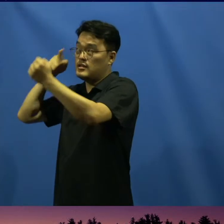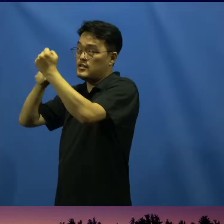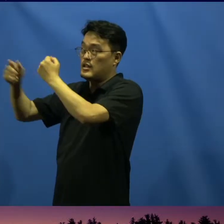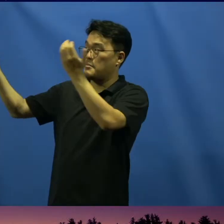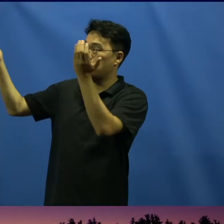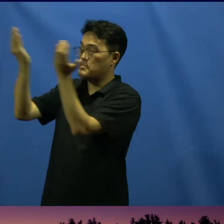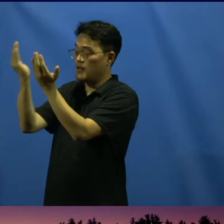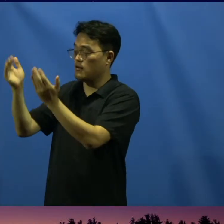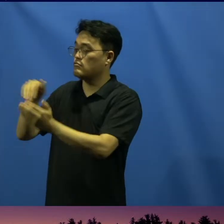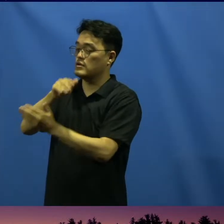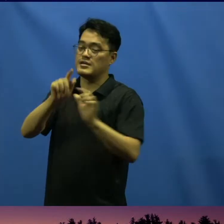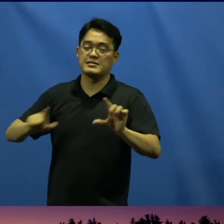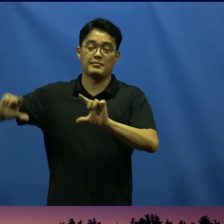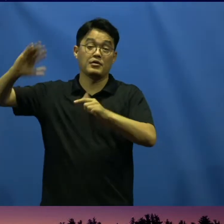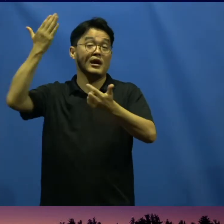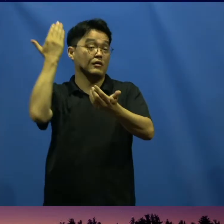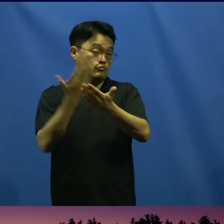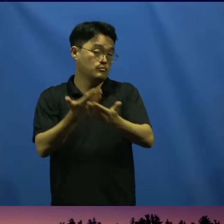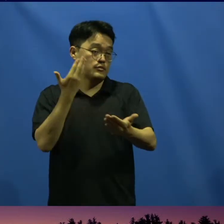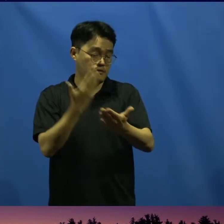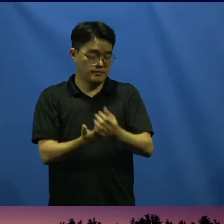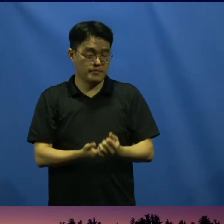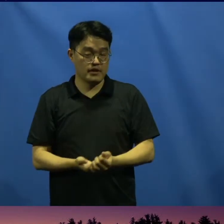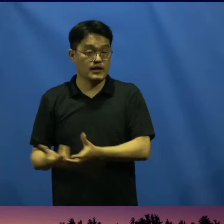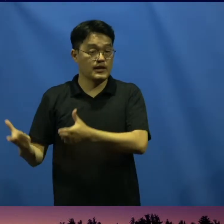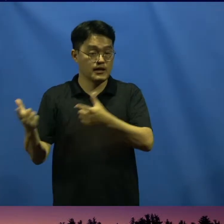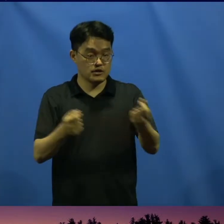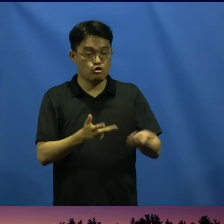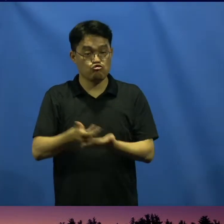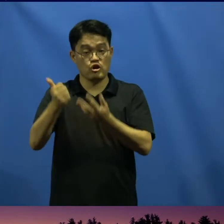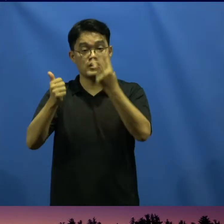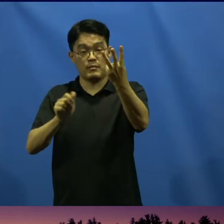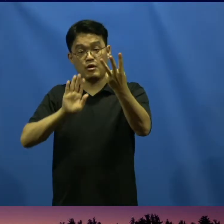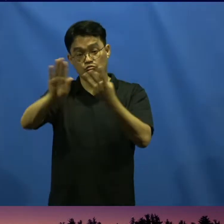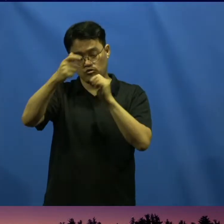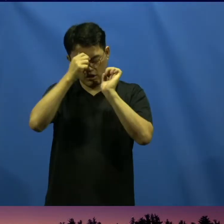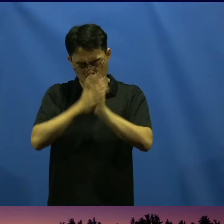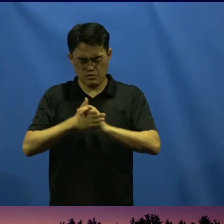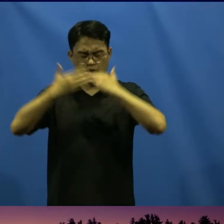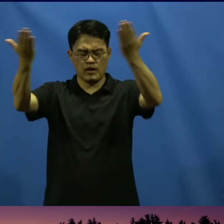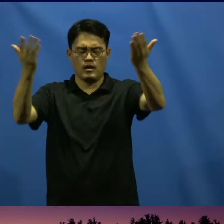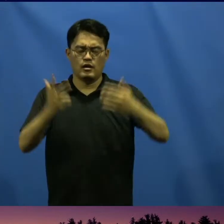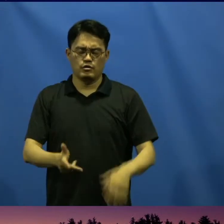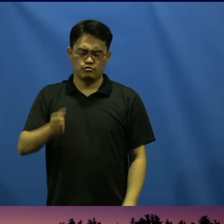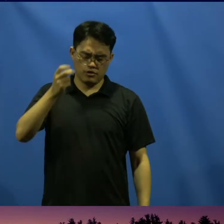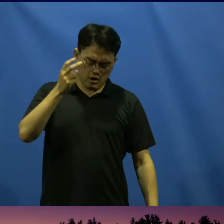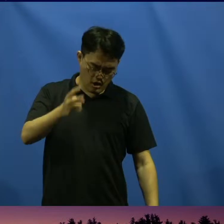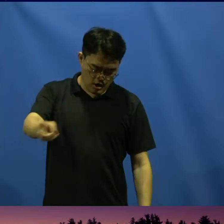인생이 되게 하여 주시옵소서. 주여, 사명을 지고 기도하며 나아가도록 하겠습니다.